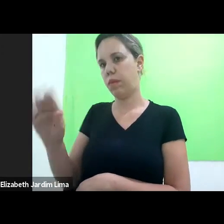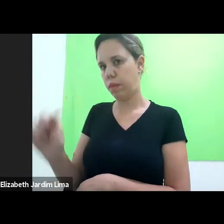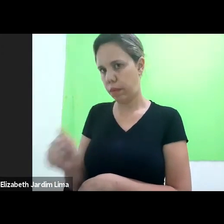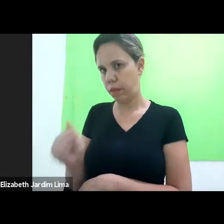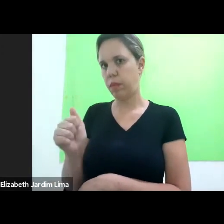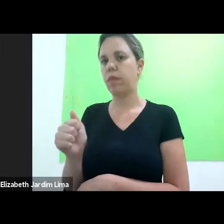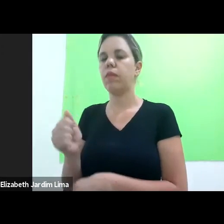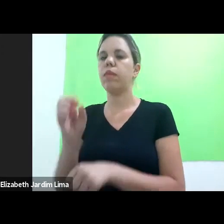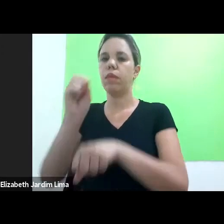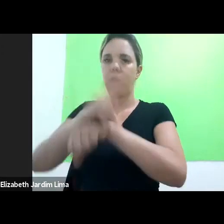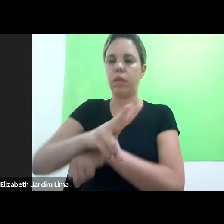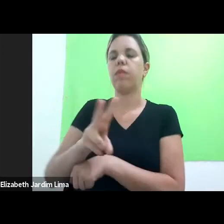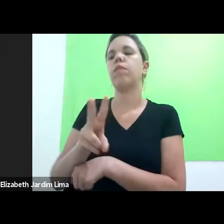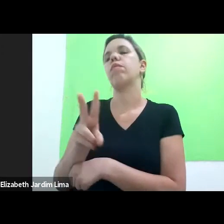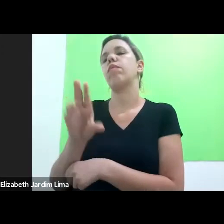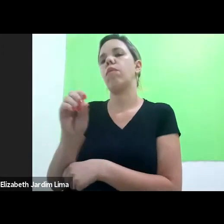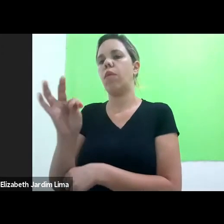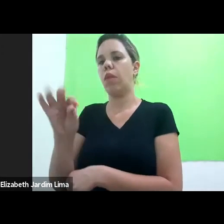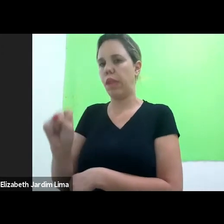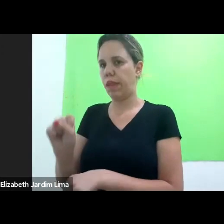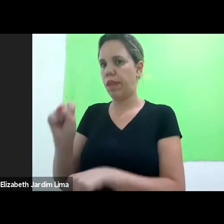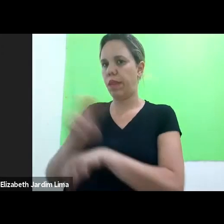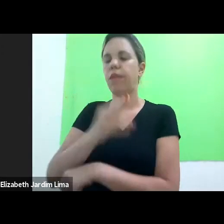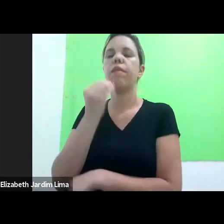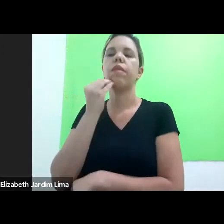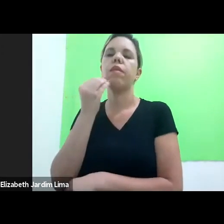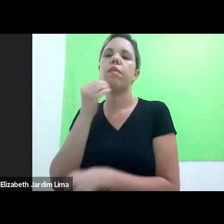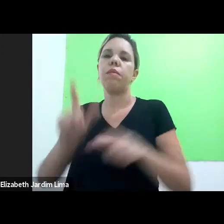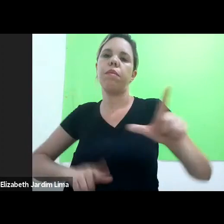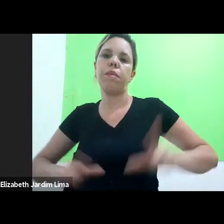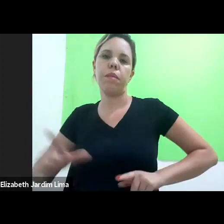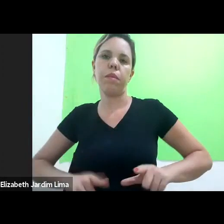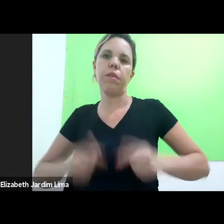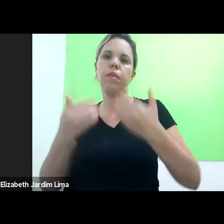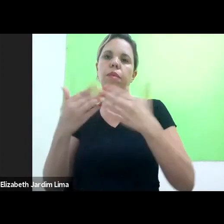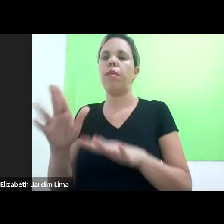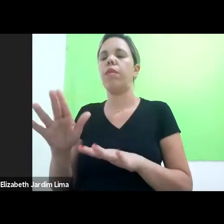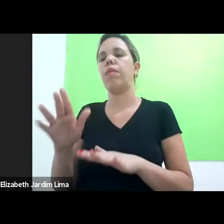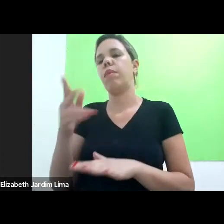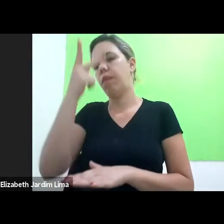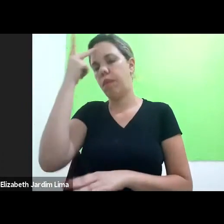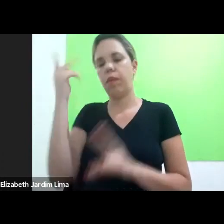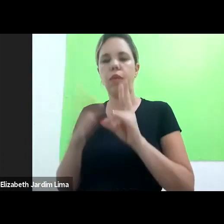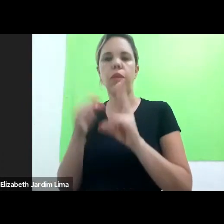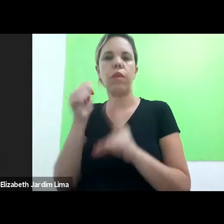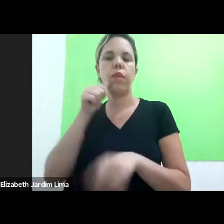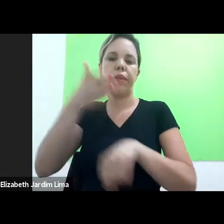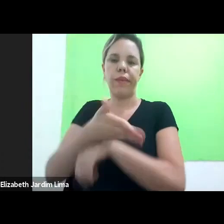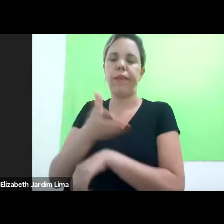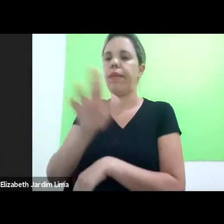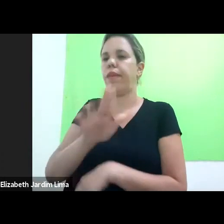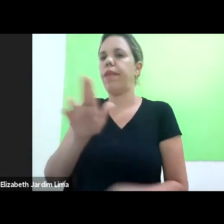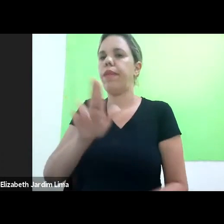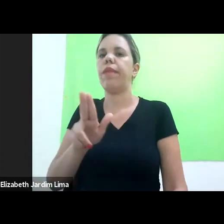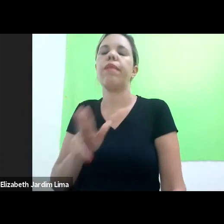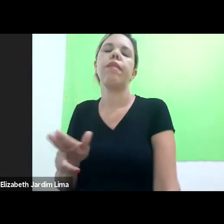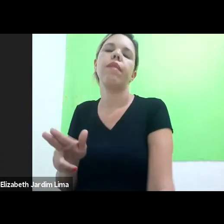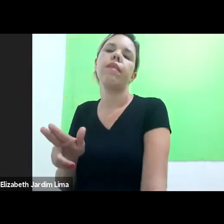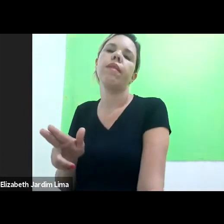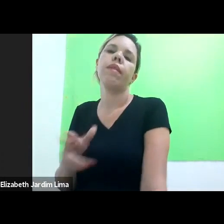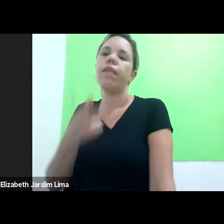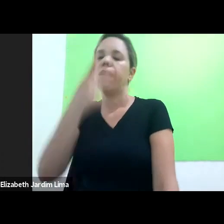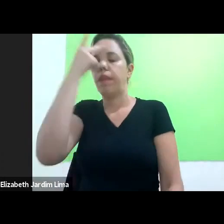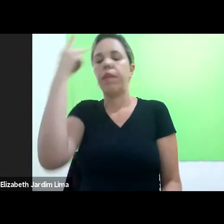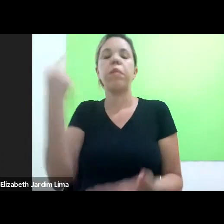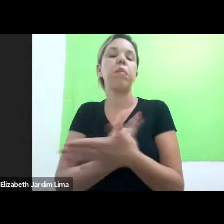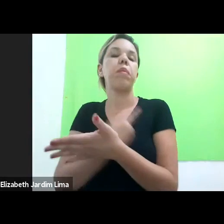cotas. Então, essas minhas primas já abriram o caminho, né, para que outros indígenas pudessem entrar na universidade. E aí muita gente me pergunta